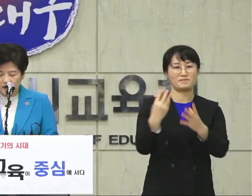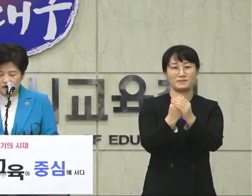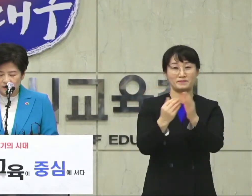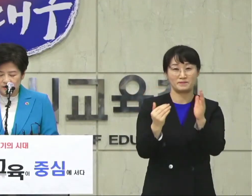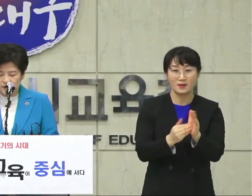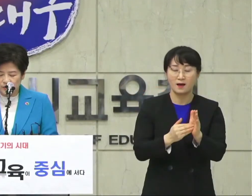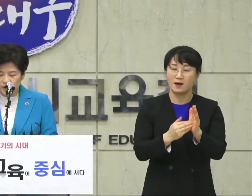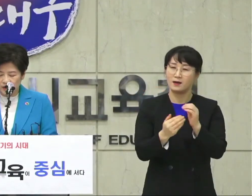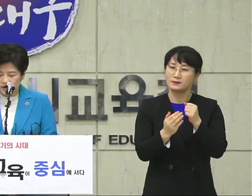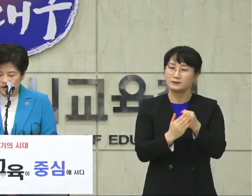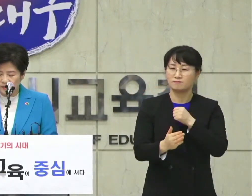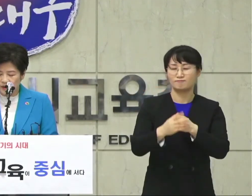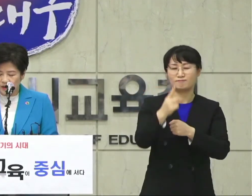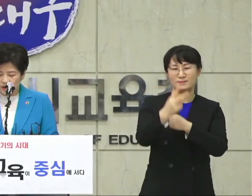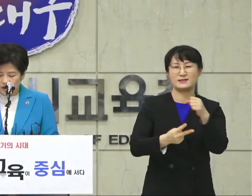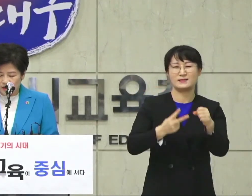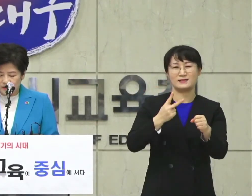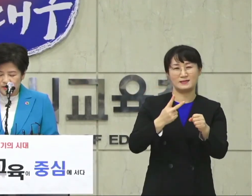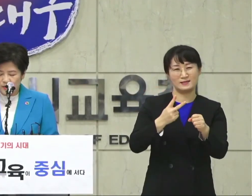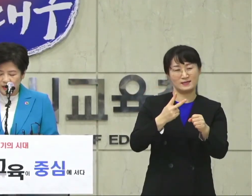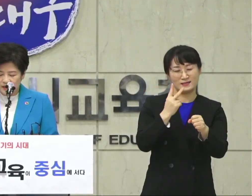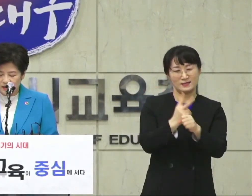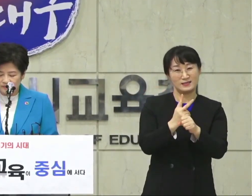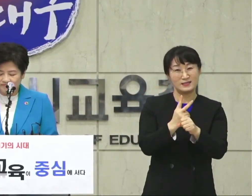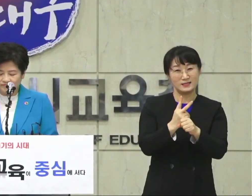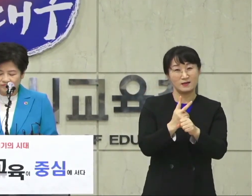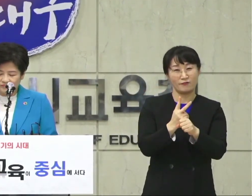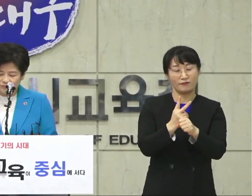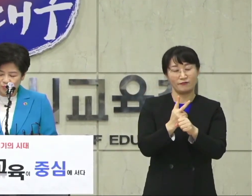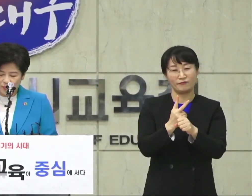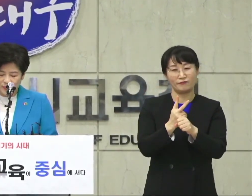이행 현황 연속 2등급 연속